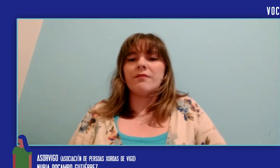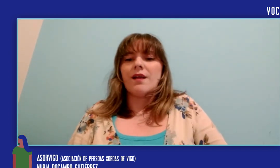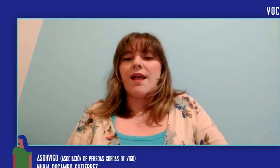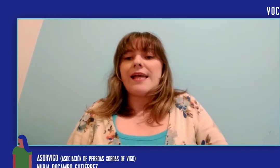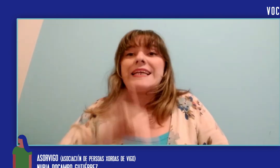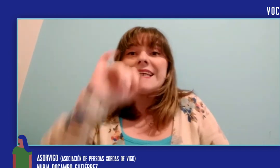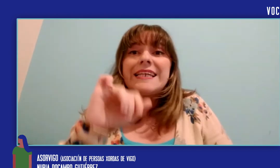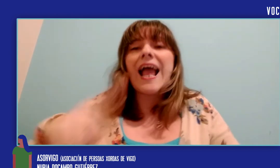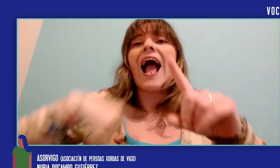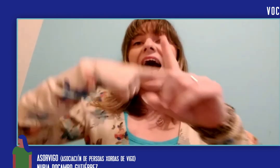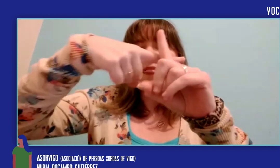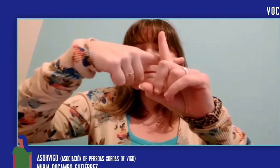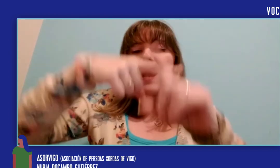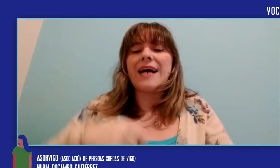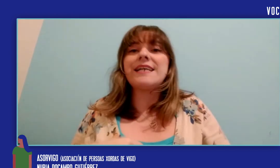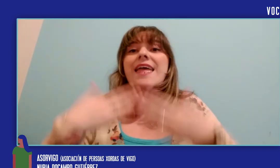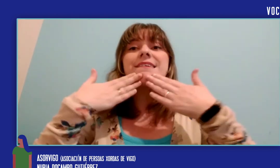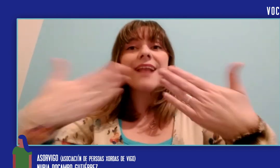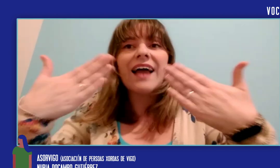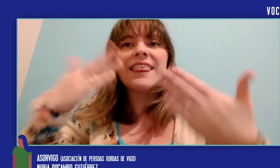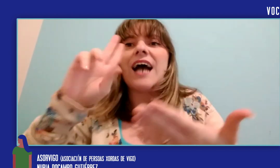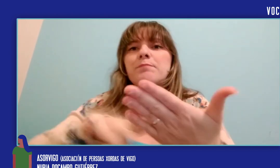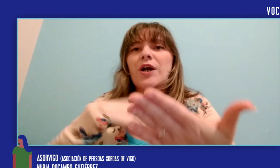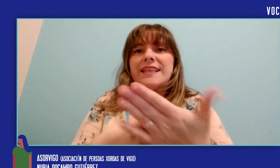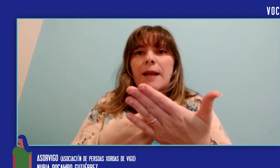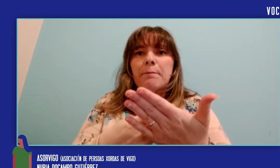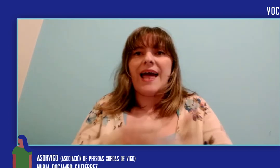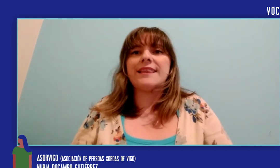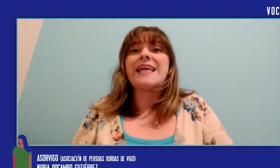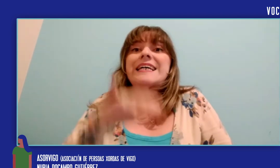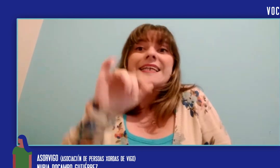Castelao. Y además, gracias por